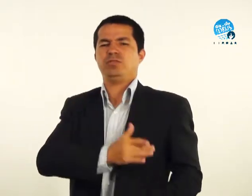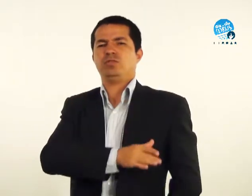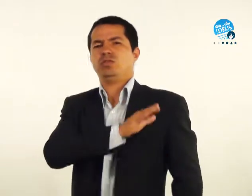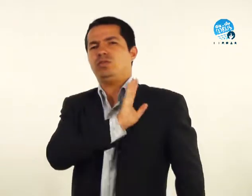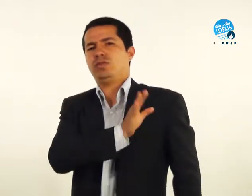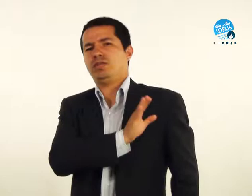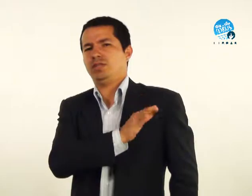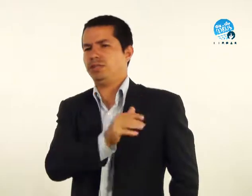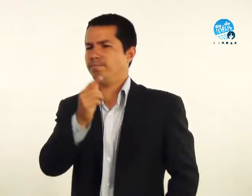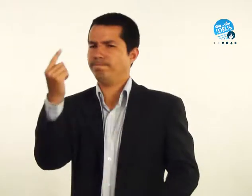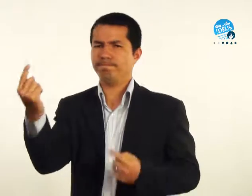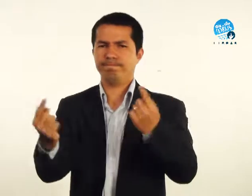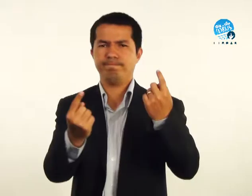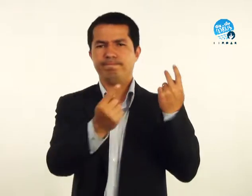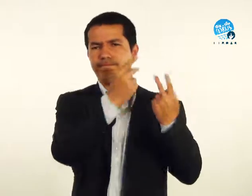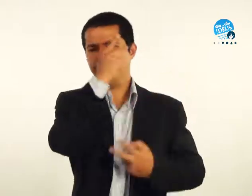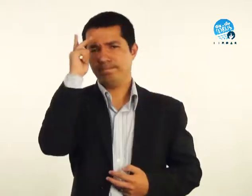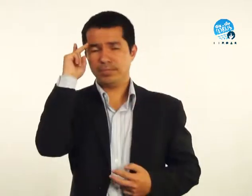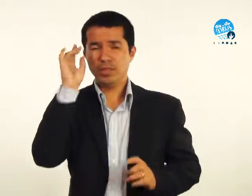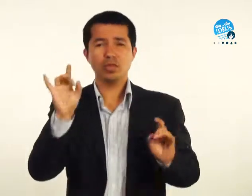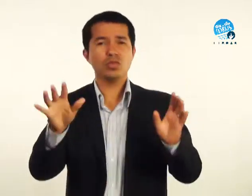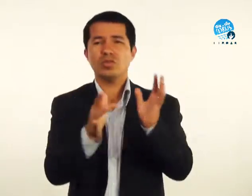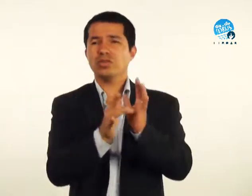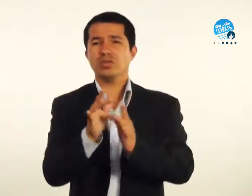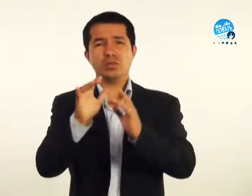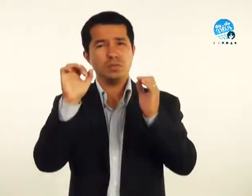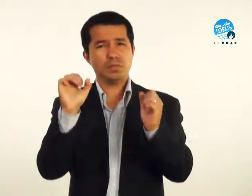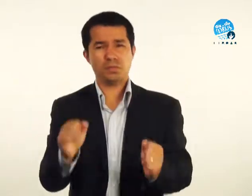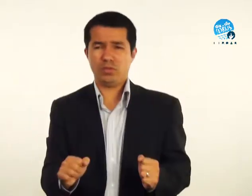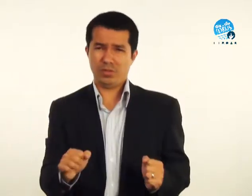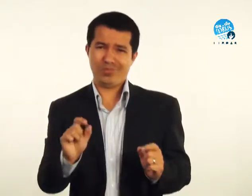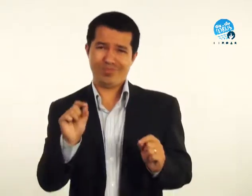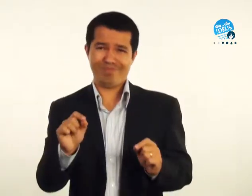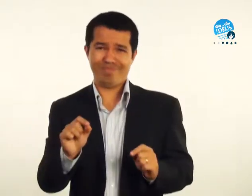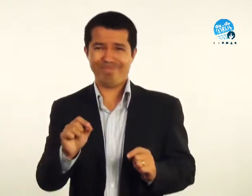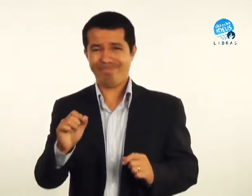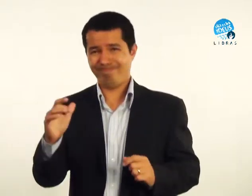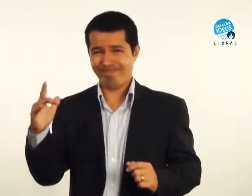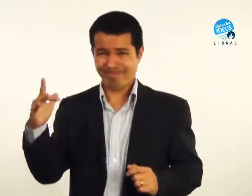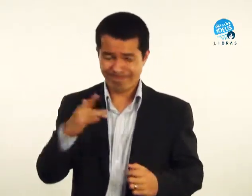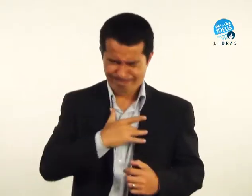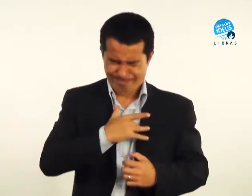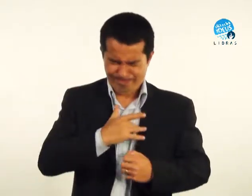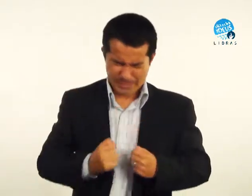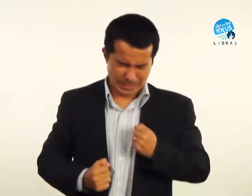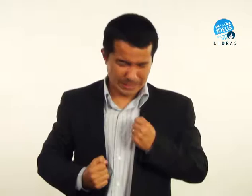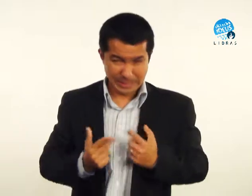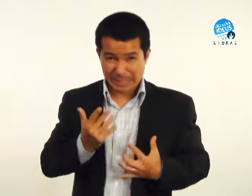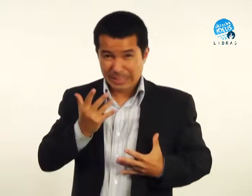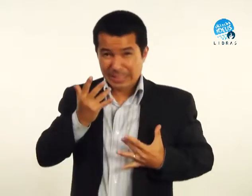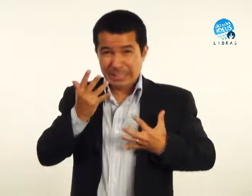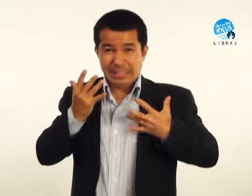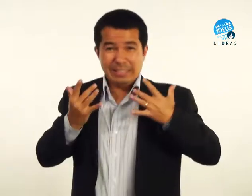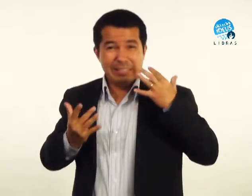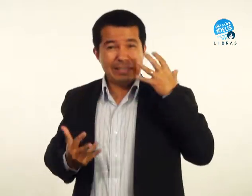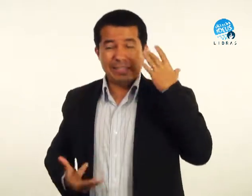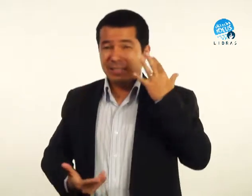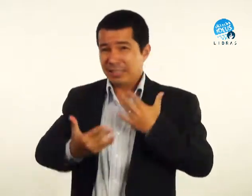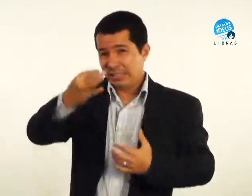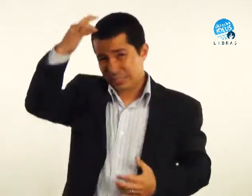Espírito. Só Jesus pode entrar dentro da gente e fazer uma mudança de dentro para fora. E aquele